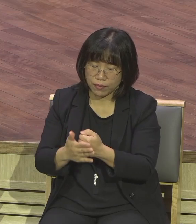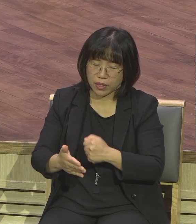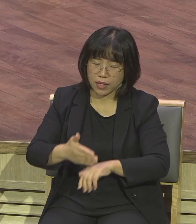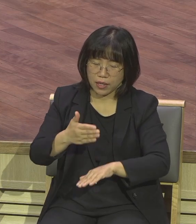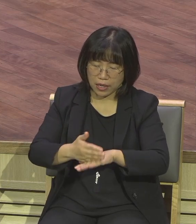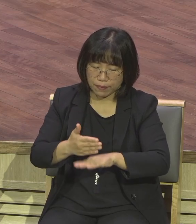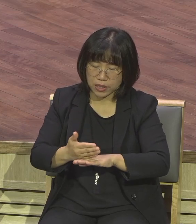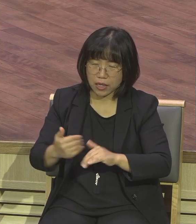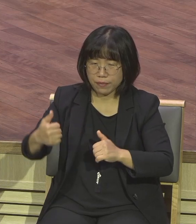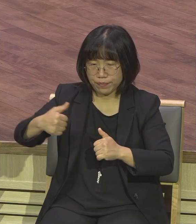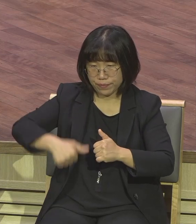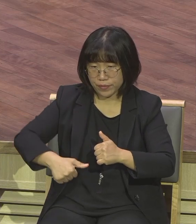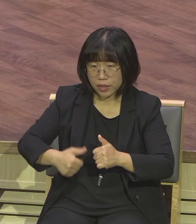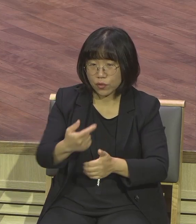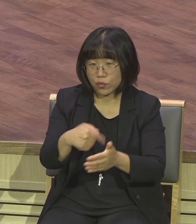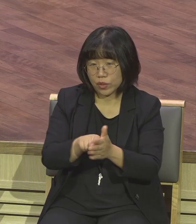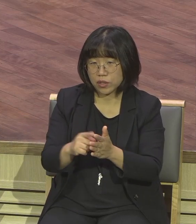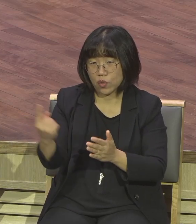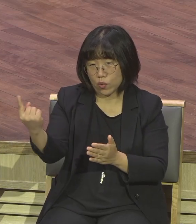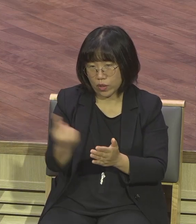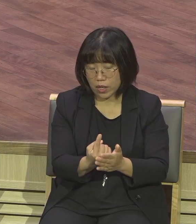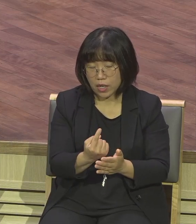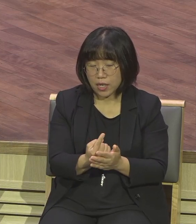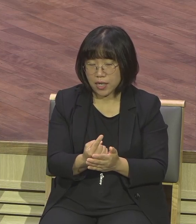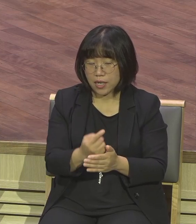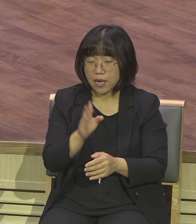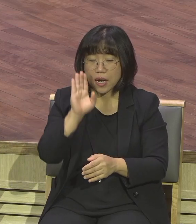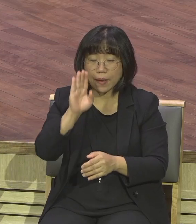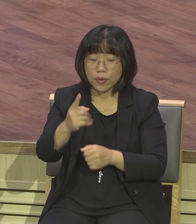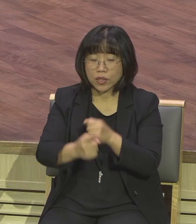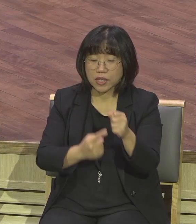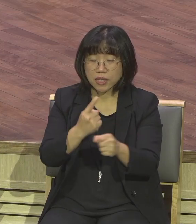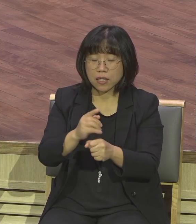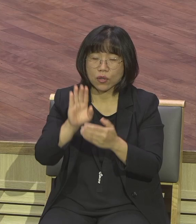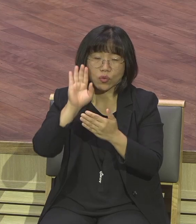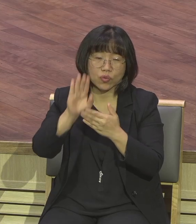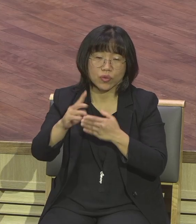왔는데 그러니까 지금 1년만 더 하면 박사 되는 거예요. 박사.